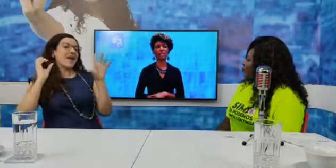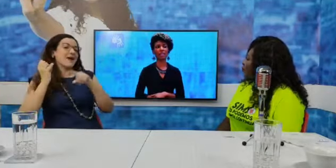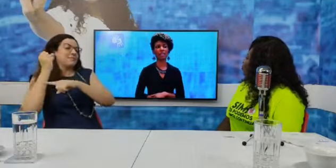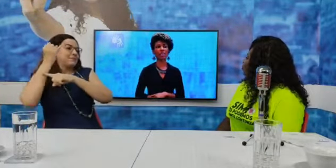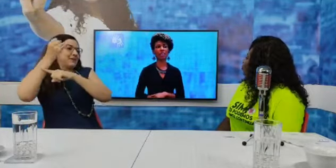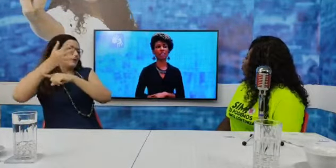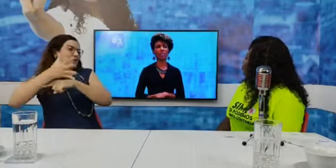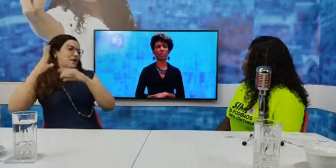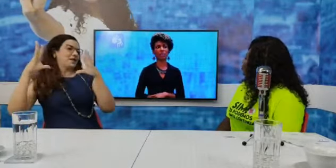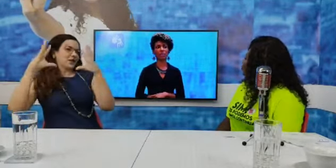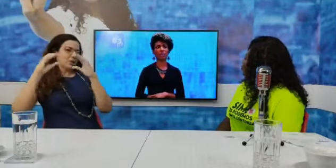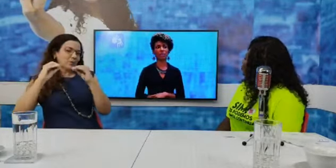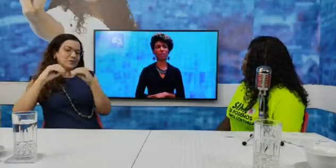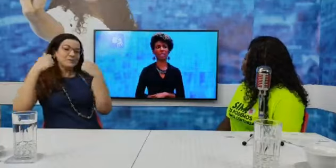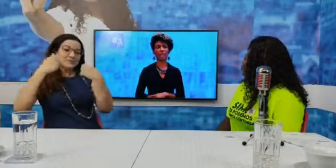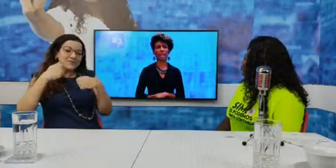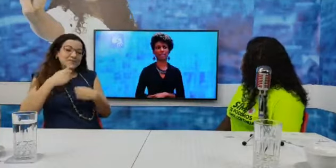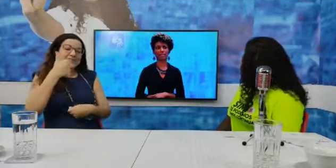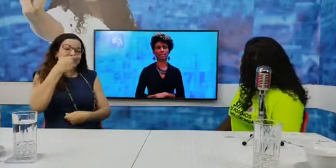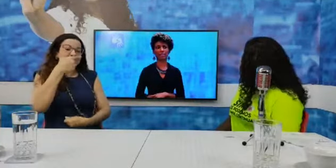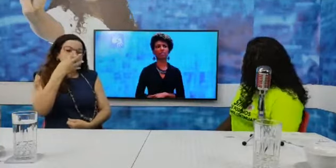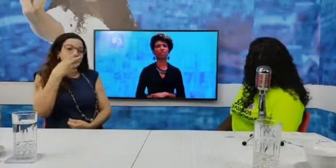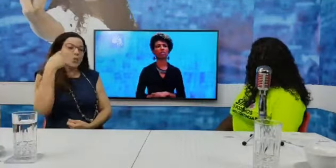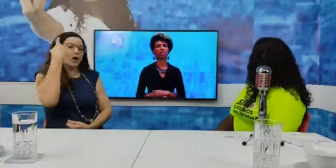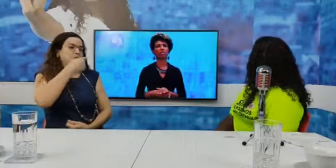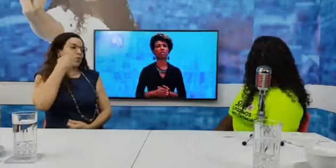Porque se acontecer uma violência, por exemplo, na madrugada,